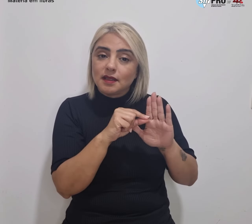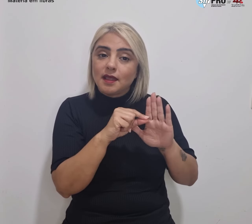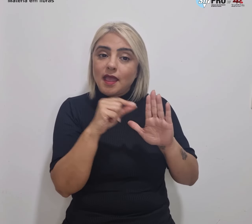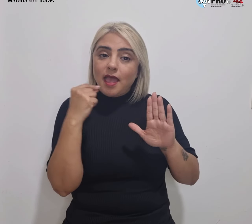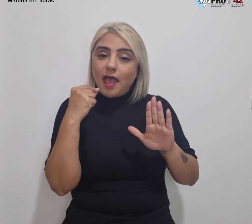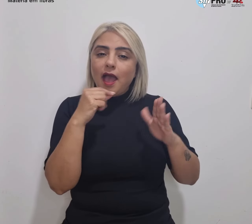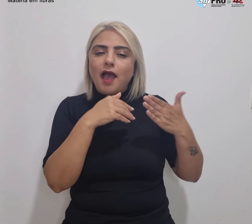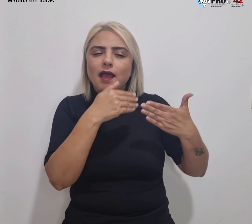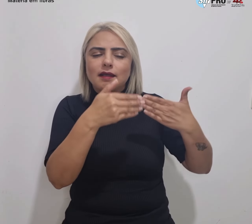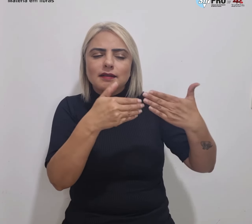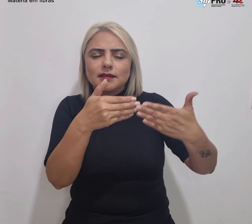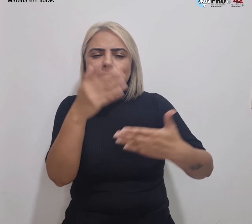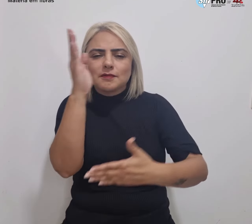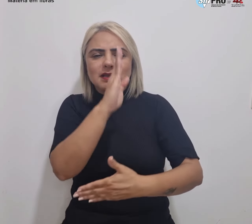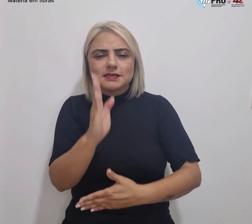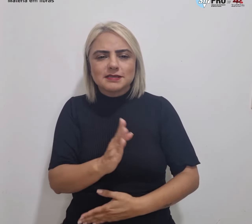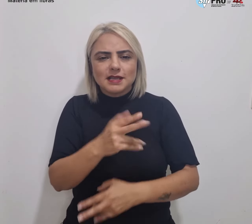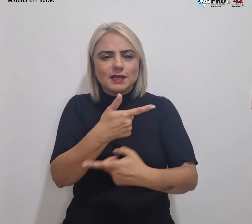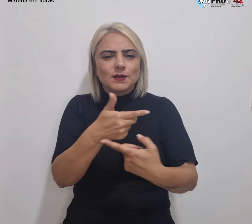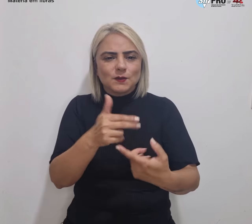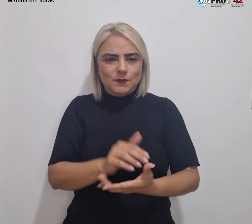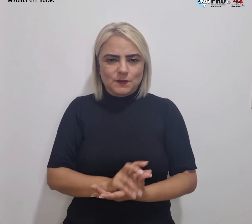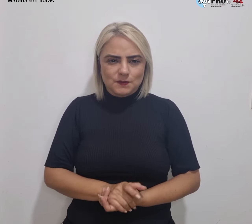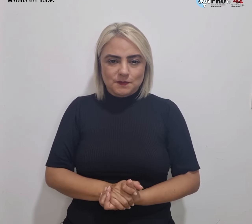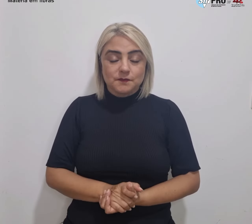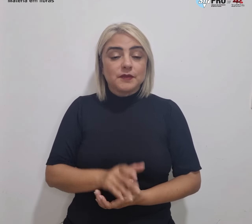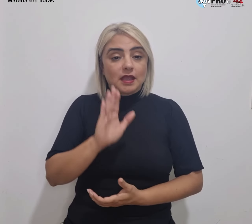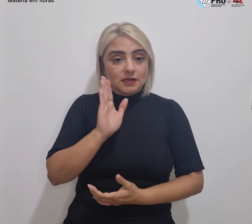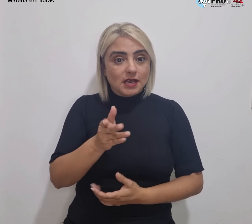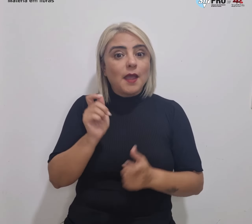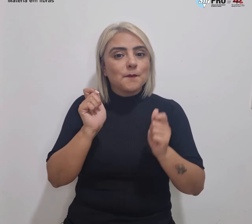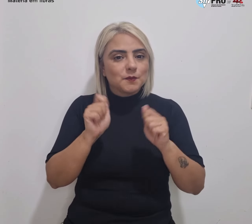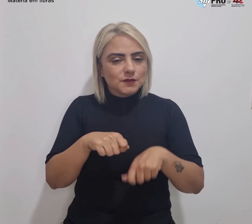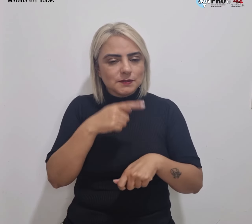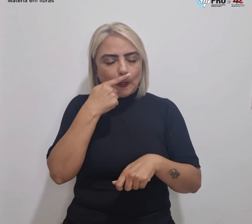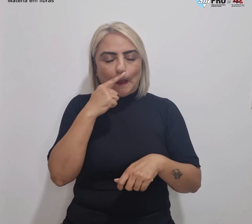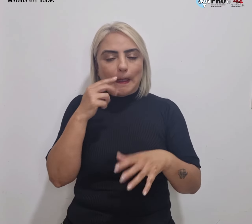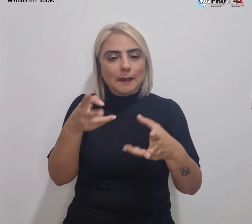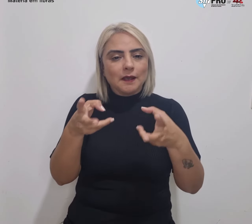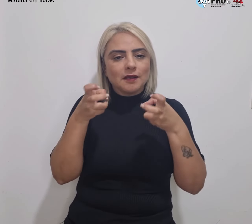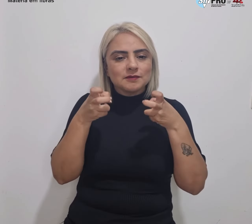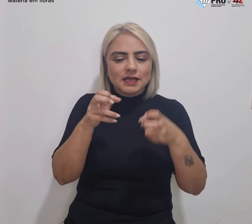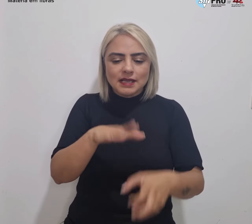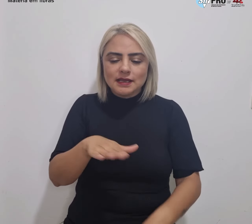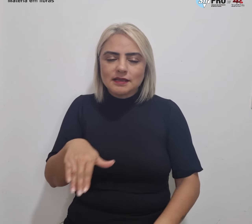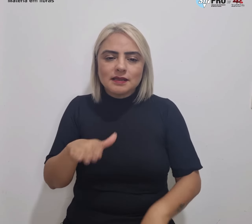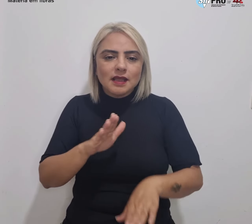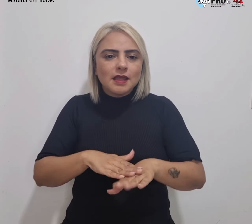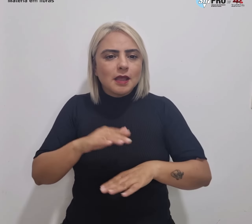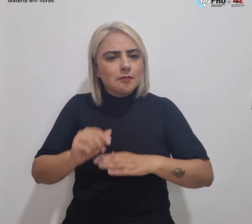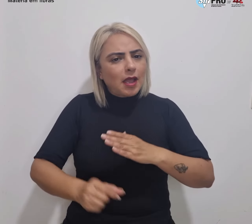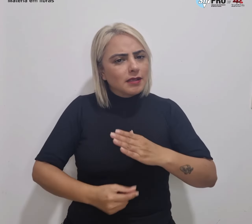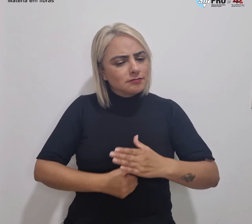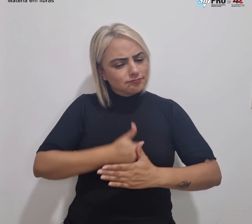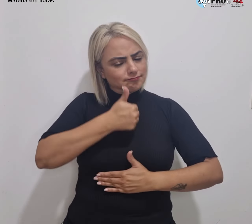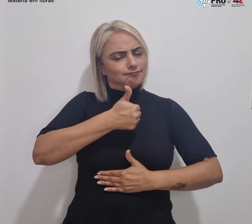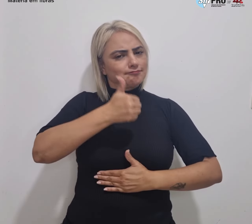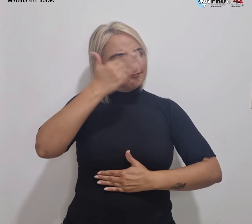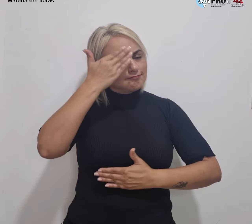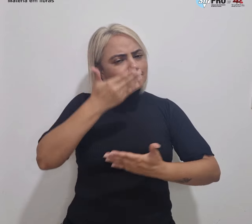dentre outros já é possível observar crianças mais autoconfiantes capazes